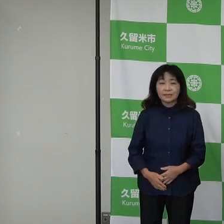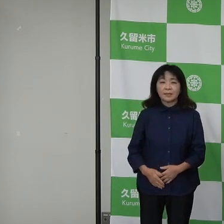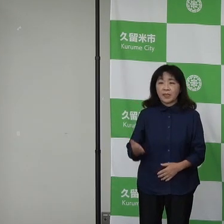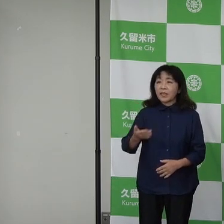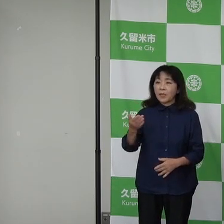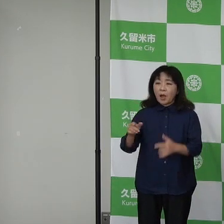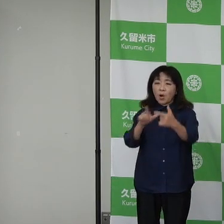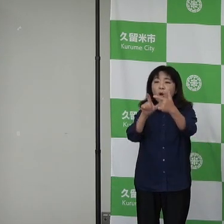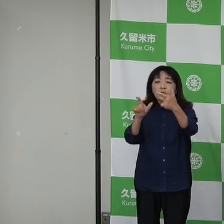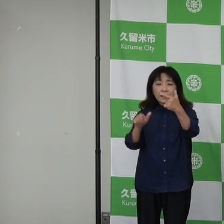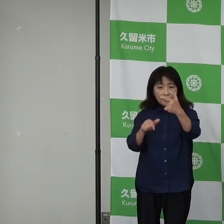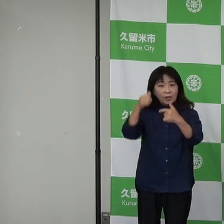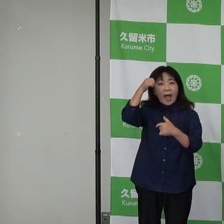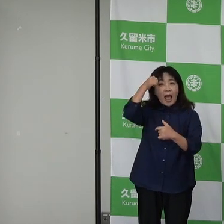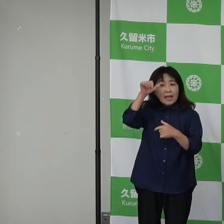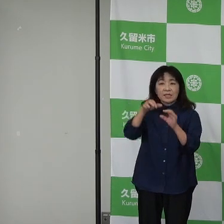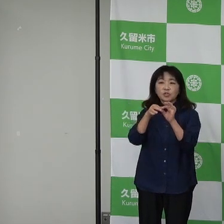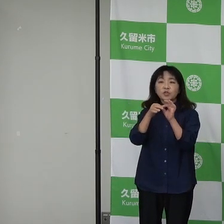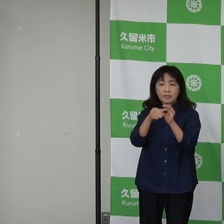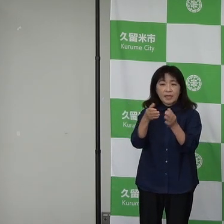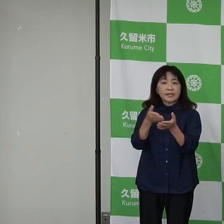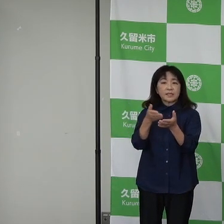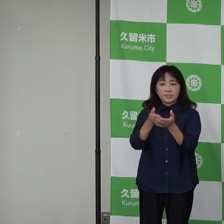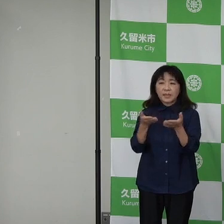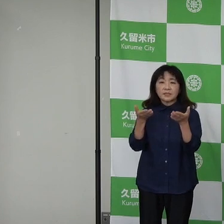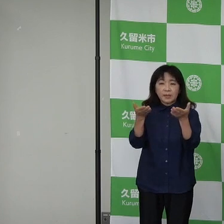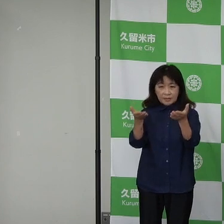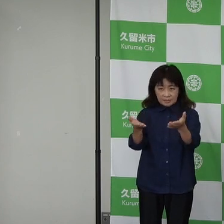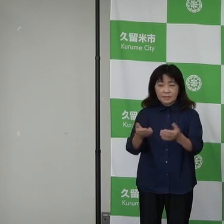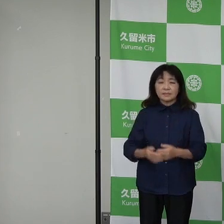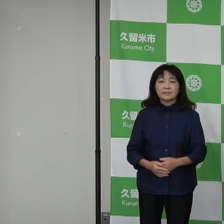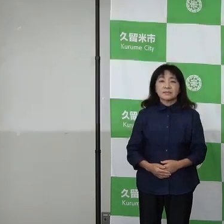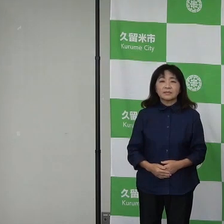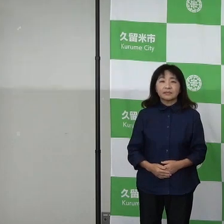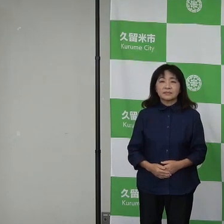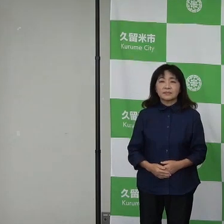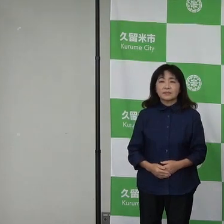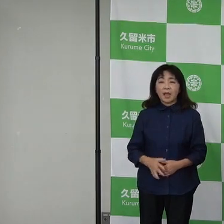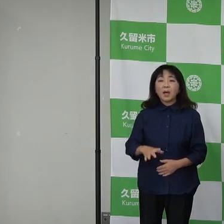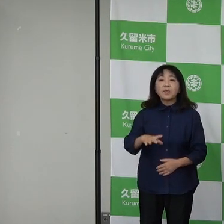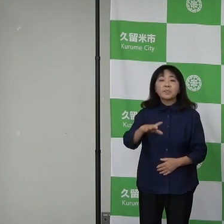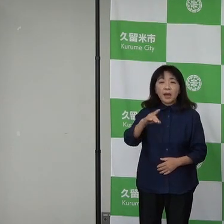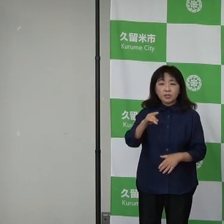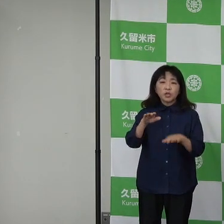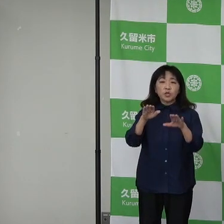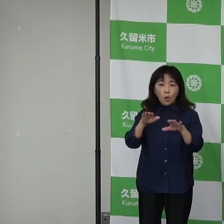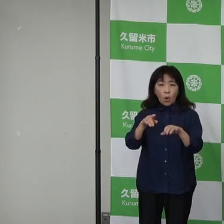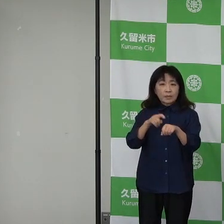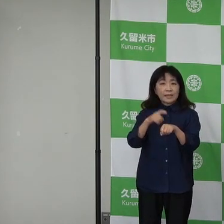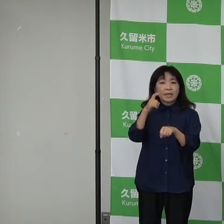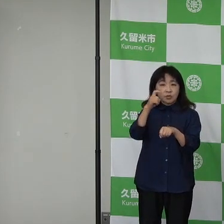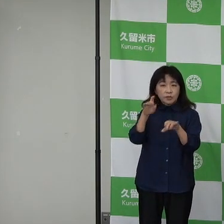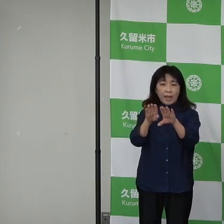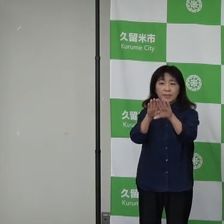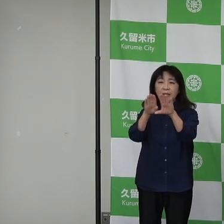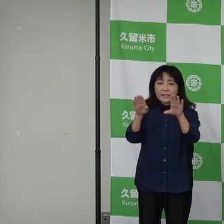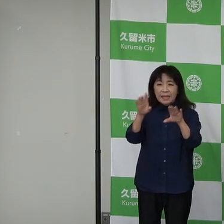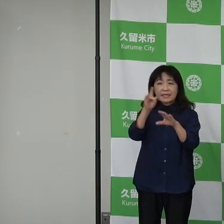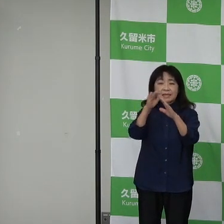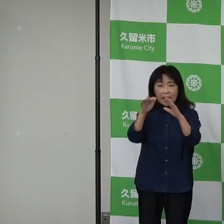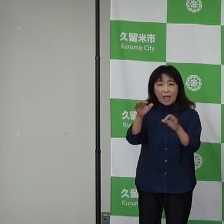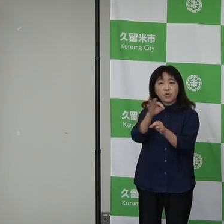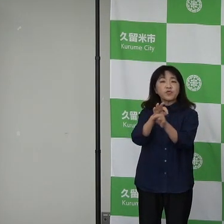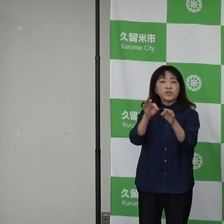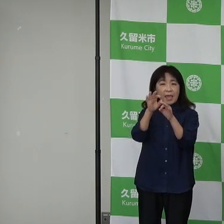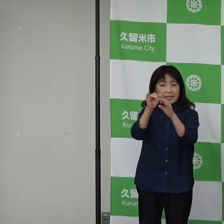では6月議会について説明をさせていただきたいと思います。まず本日10時から開催されました議会運営